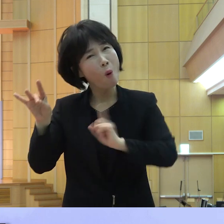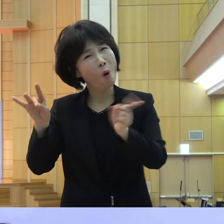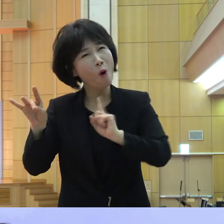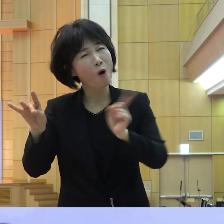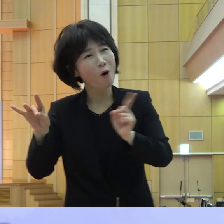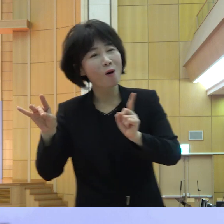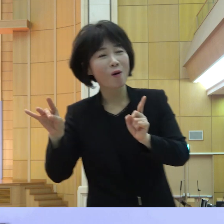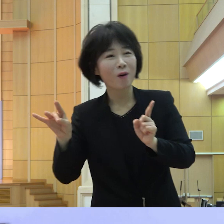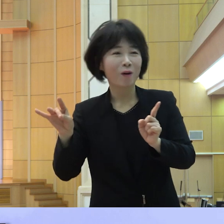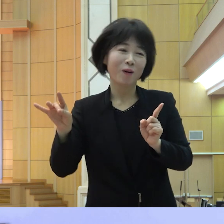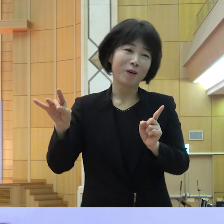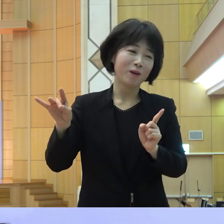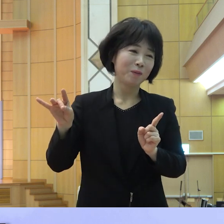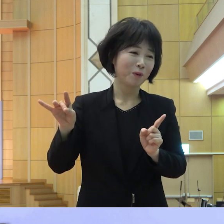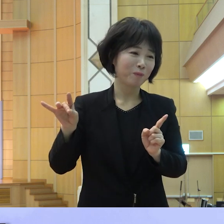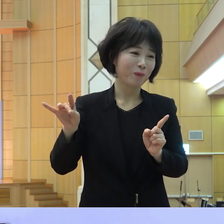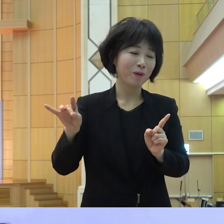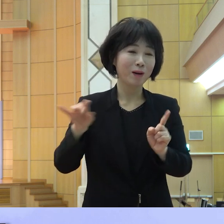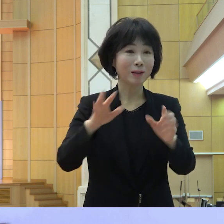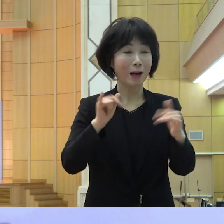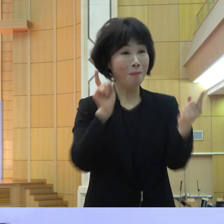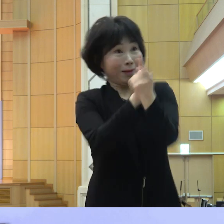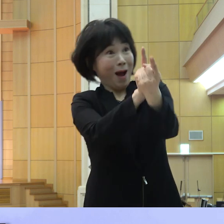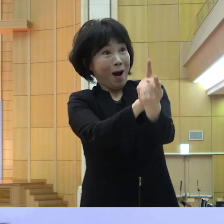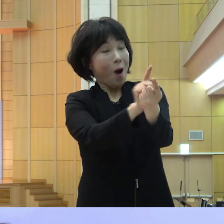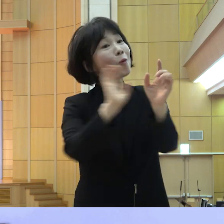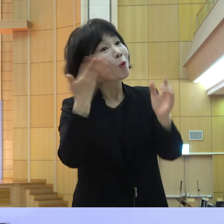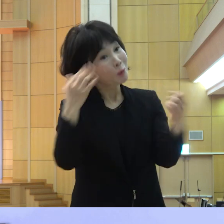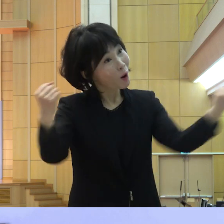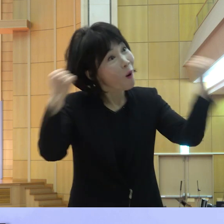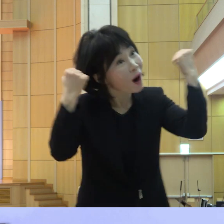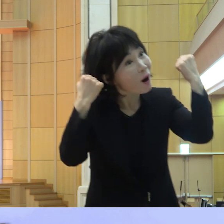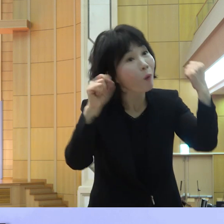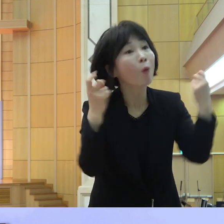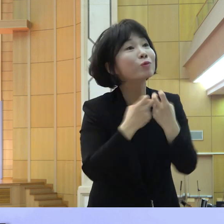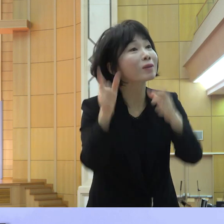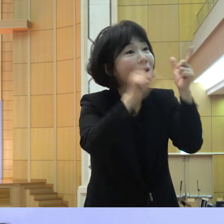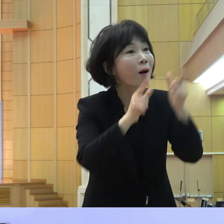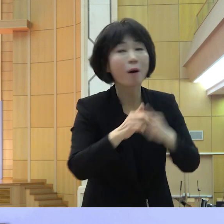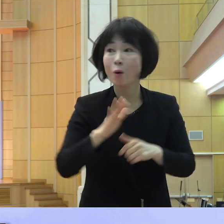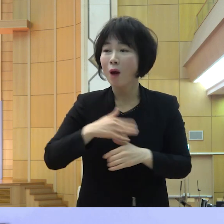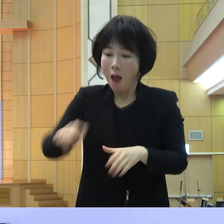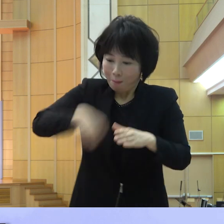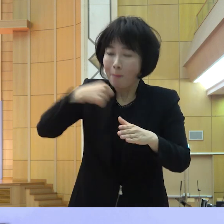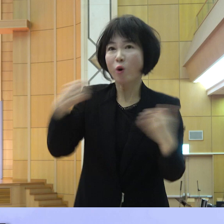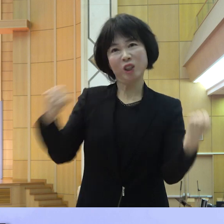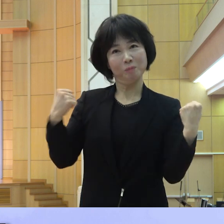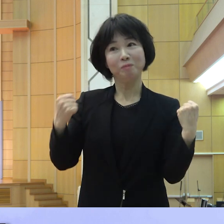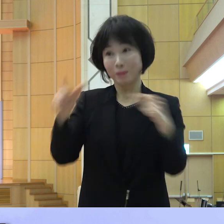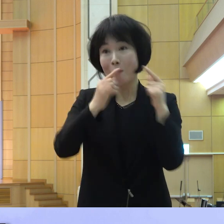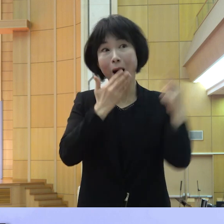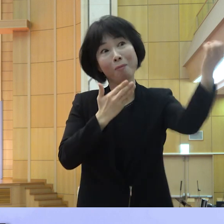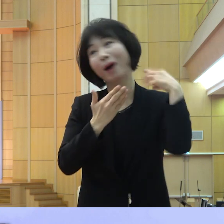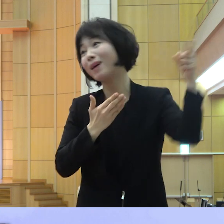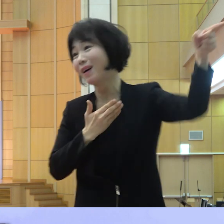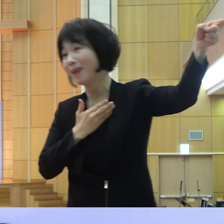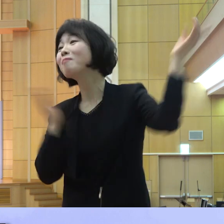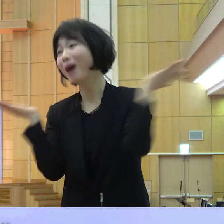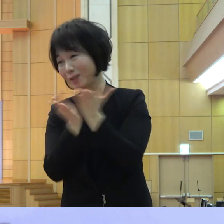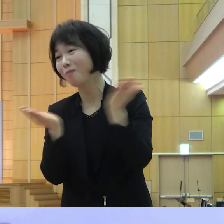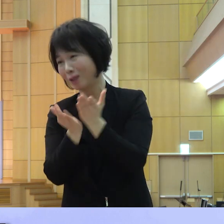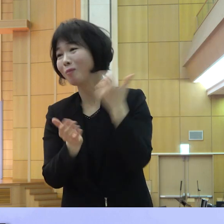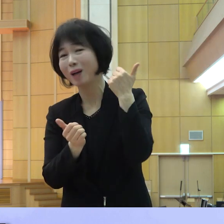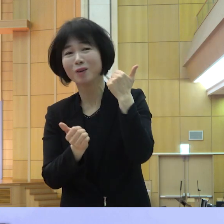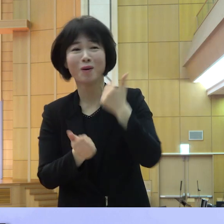사람들은 요즘 어떻게 사시오? 밥심으로 살아, 밥심으로 살아, 그런 말을 해요. 이건 육신에 먹는 걸